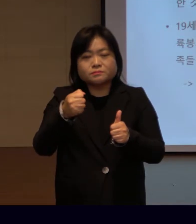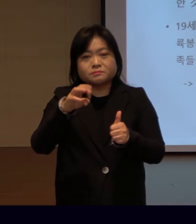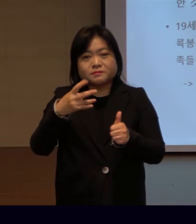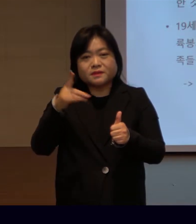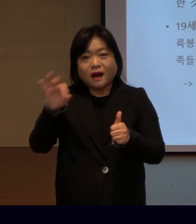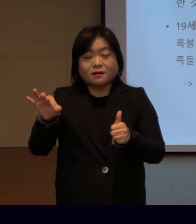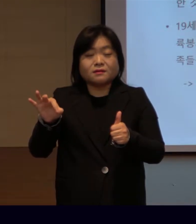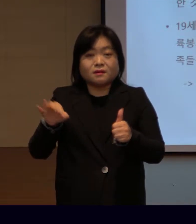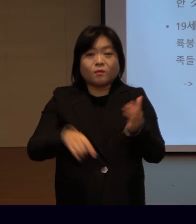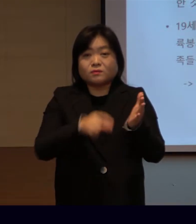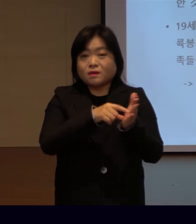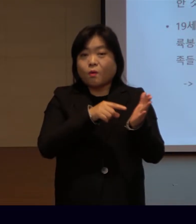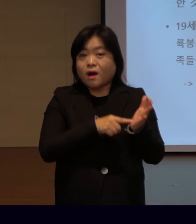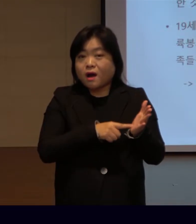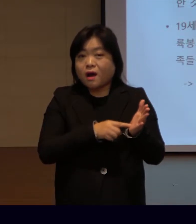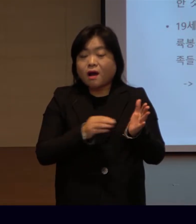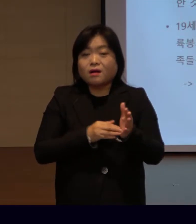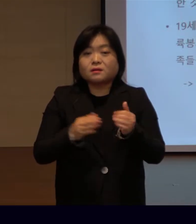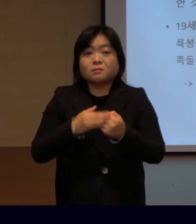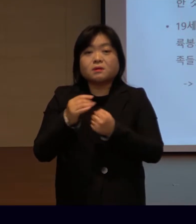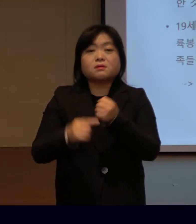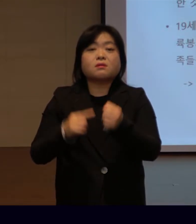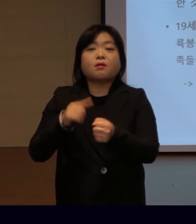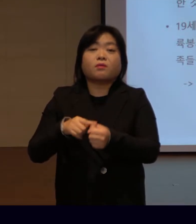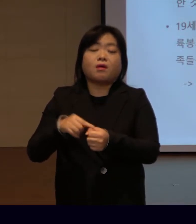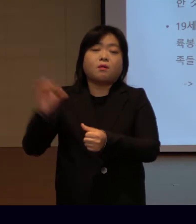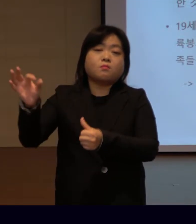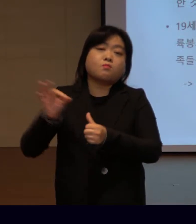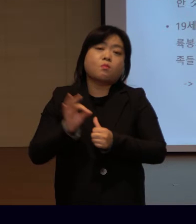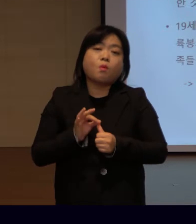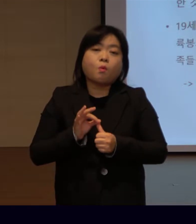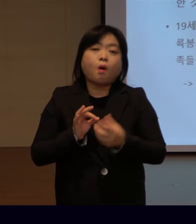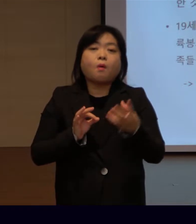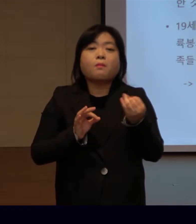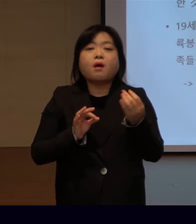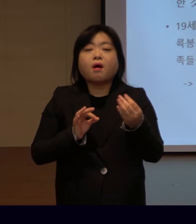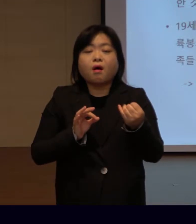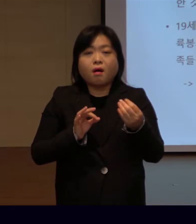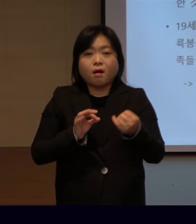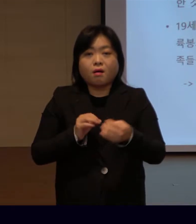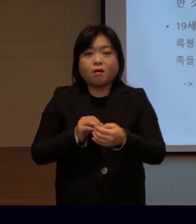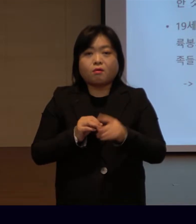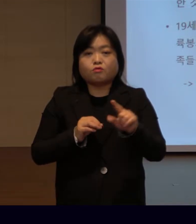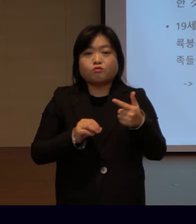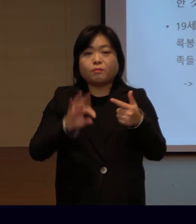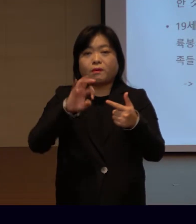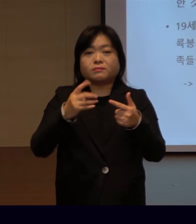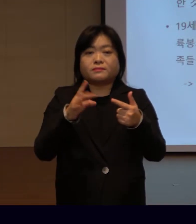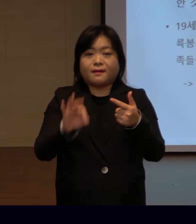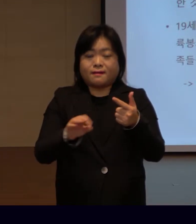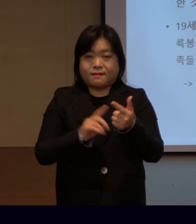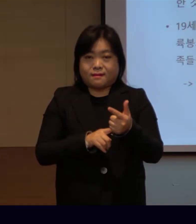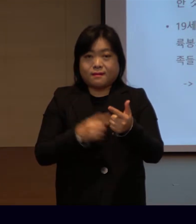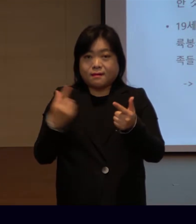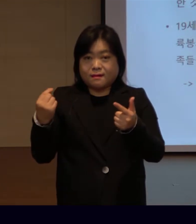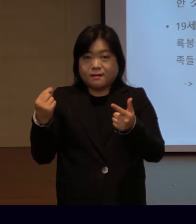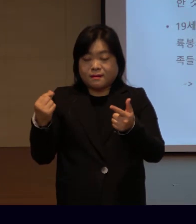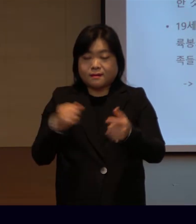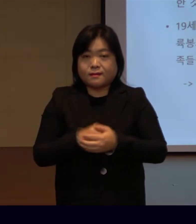이렇게 나오거든요. 그러면 그 사람의 연금 1년 봉급은 연봉은 얼마입니까? 600프랑이잖아요.